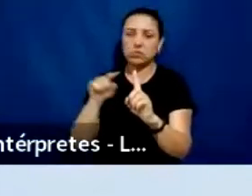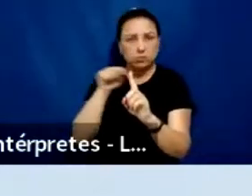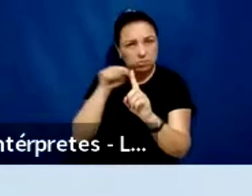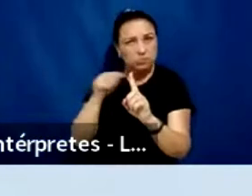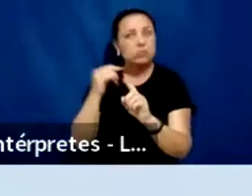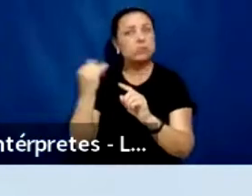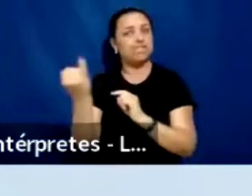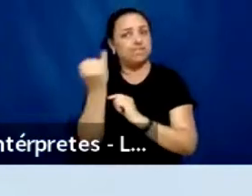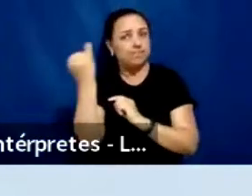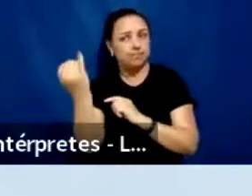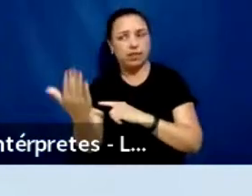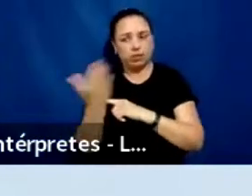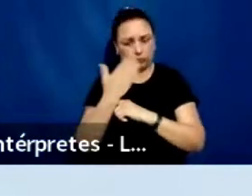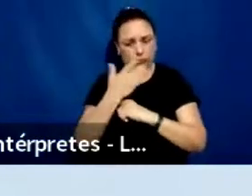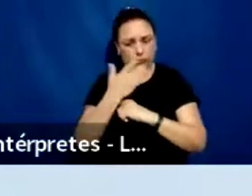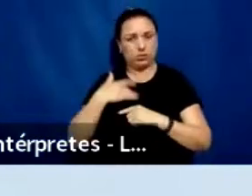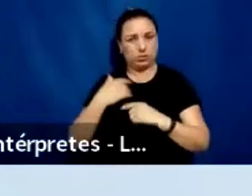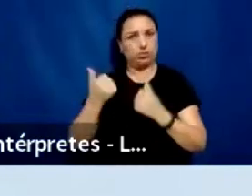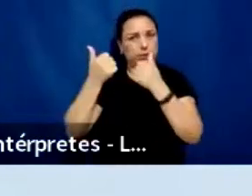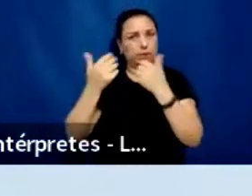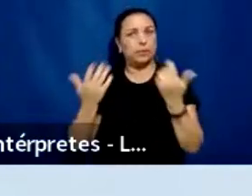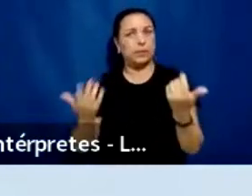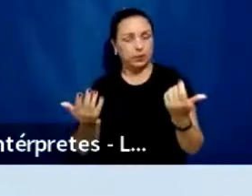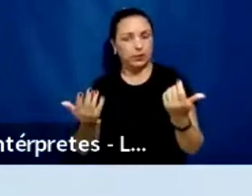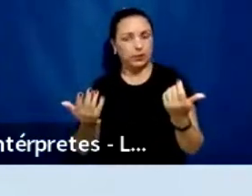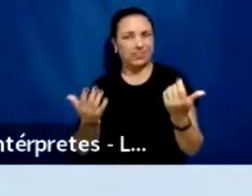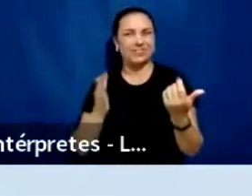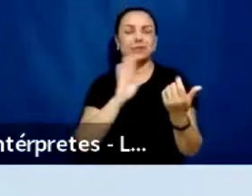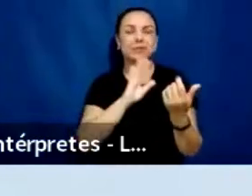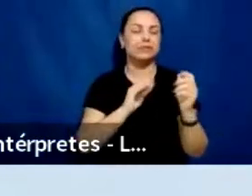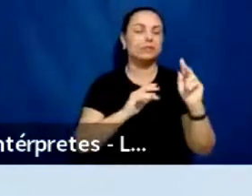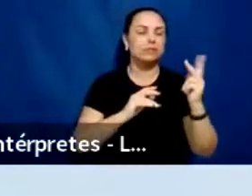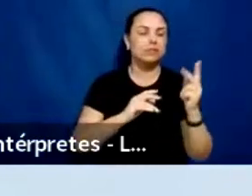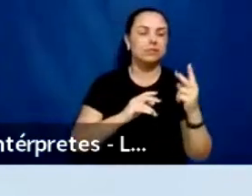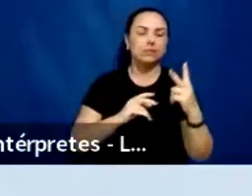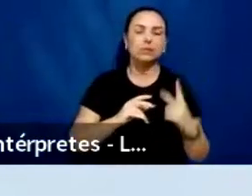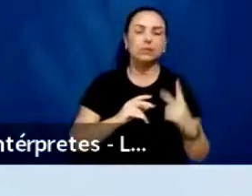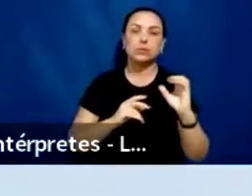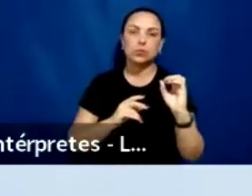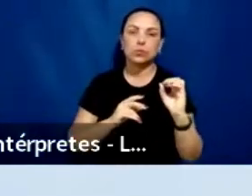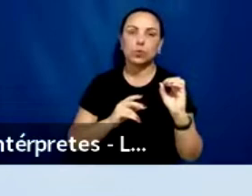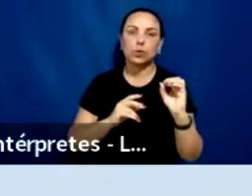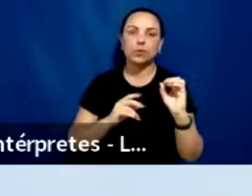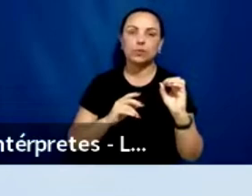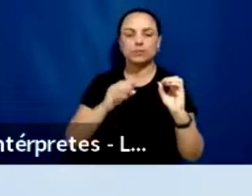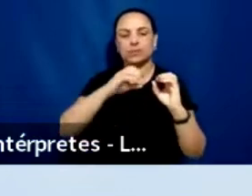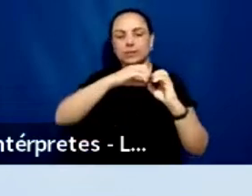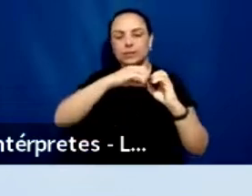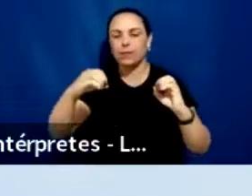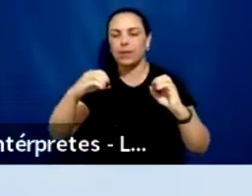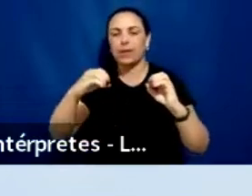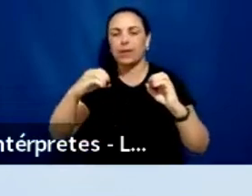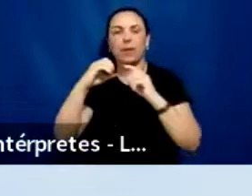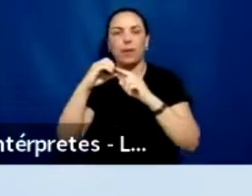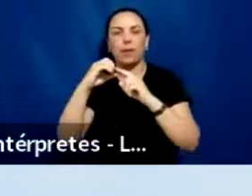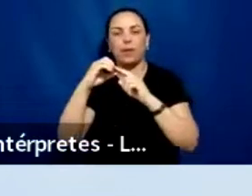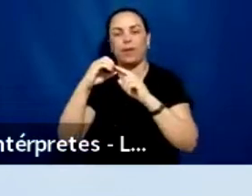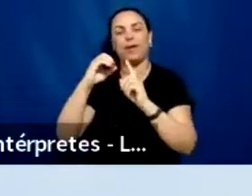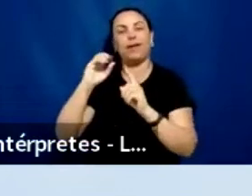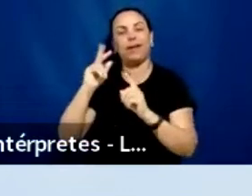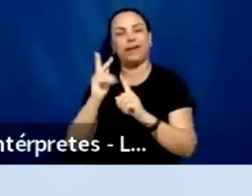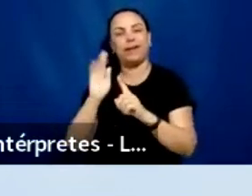nosso organismo. Os íons são importantes, até mesmo para o funcionamento da